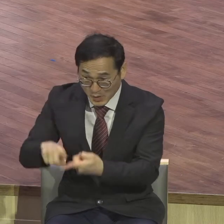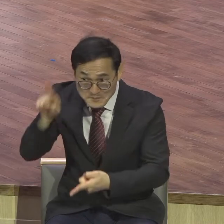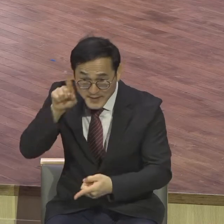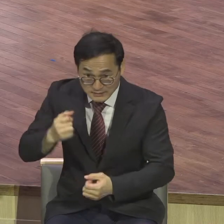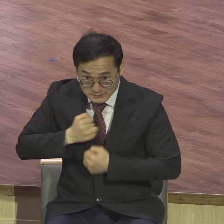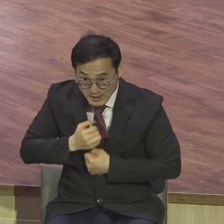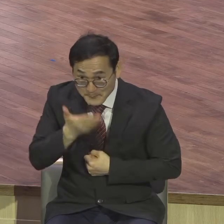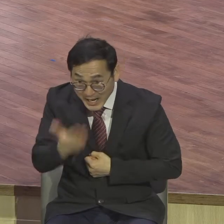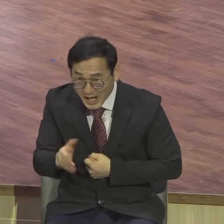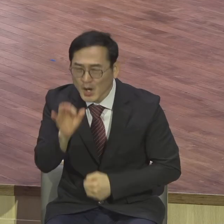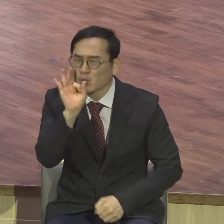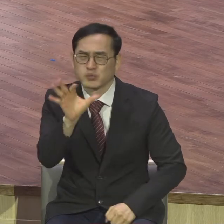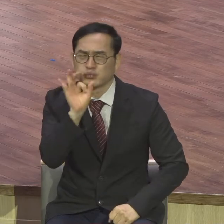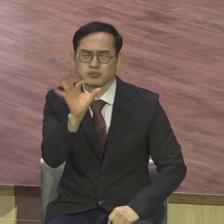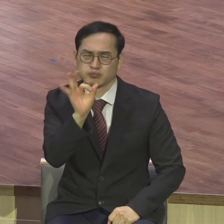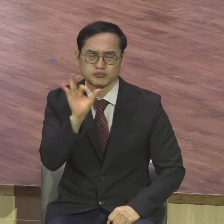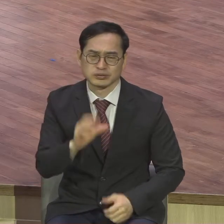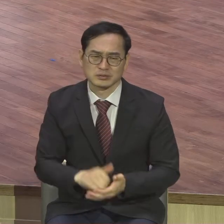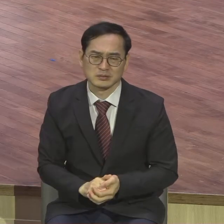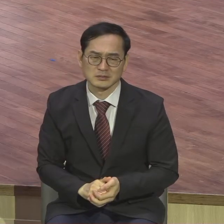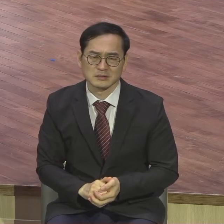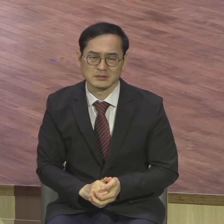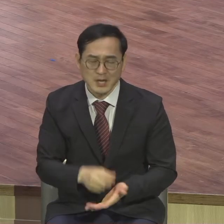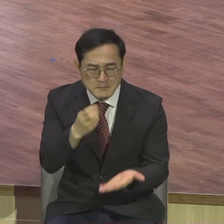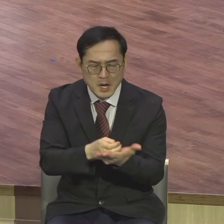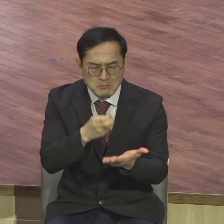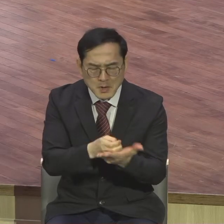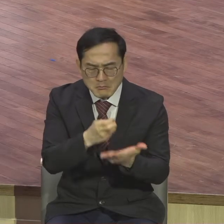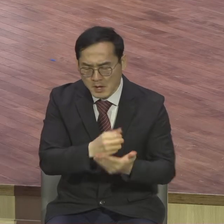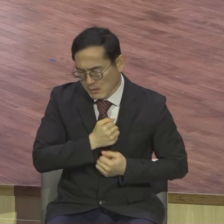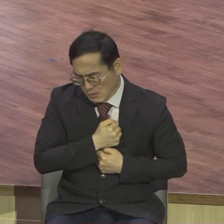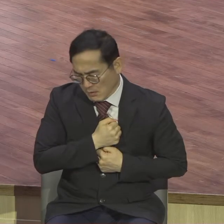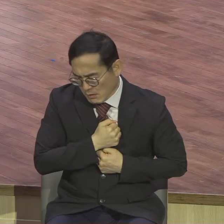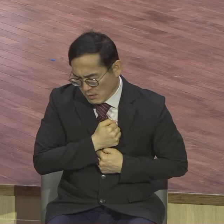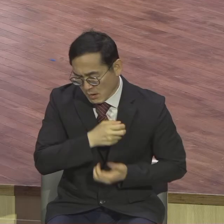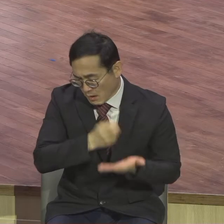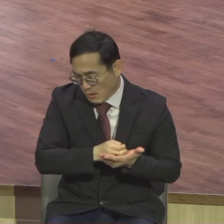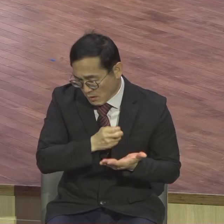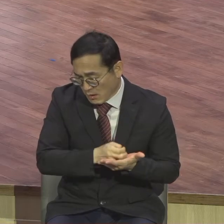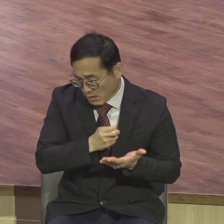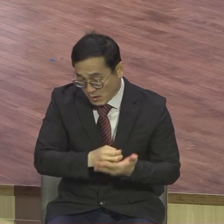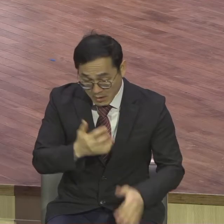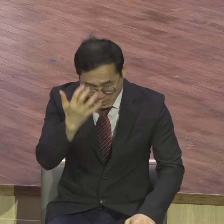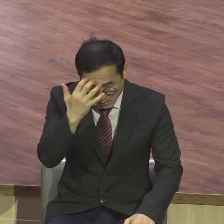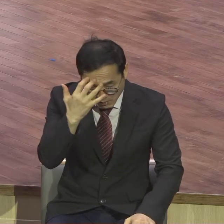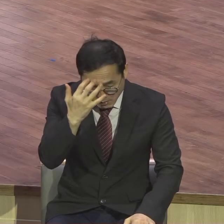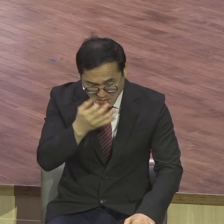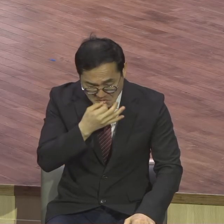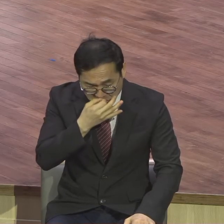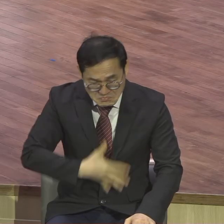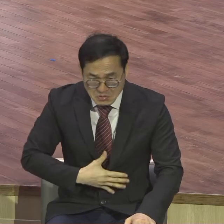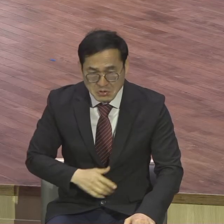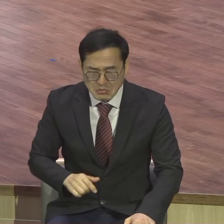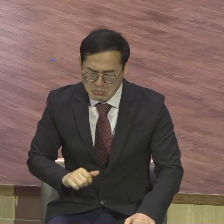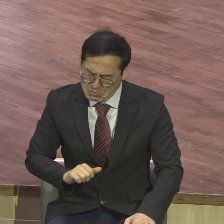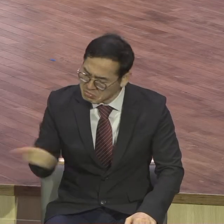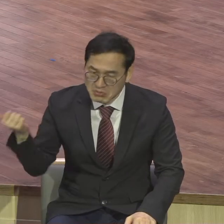보니까 사람들이 너무 힘들게 그렇게 죽어가는데 이